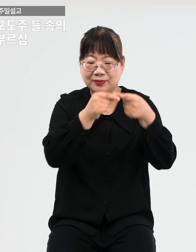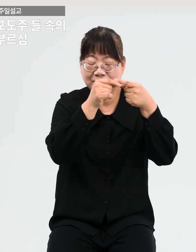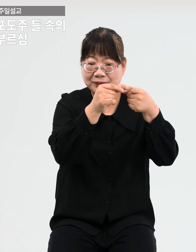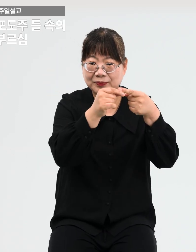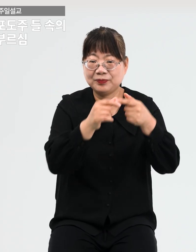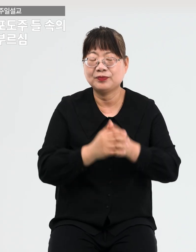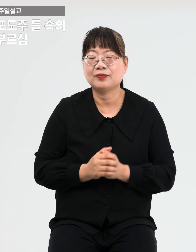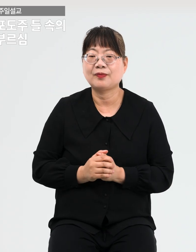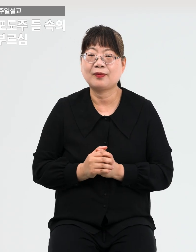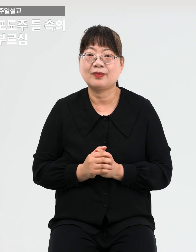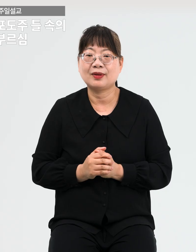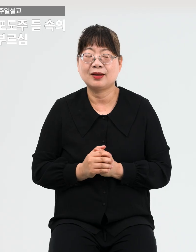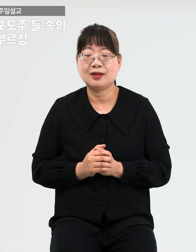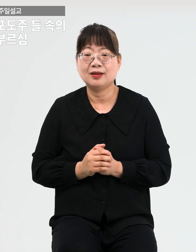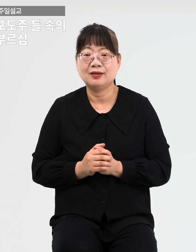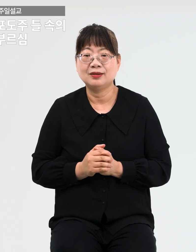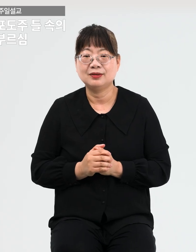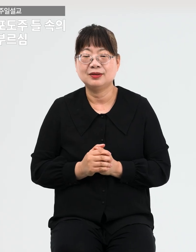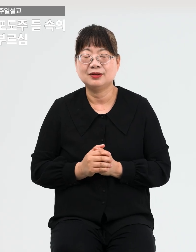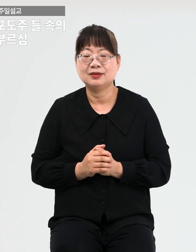첫째.